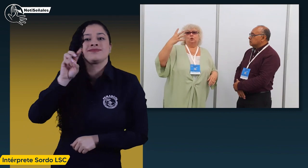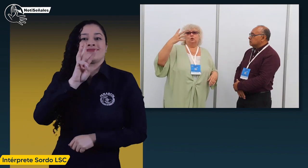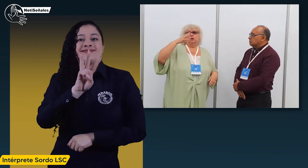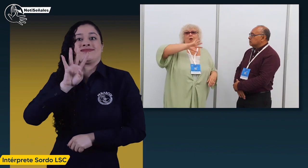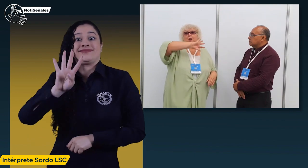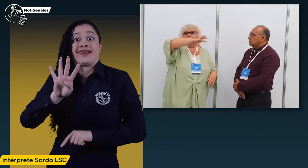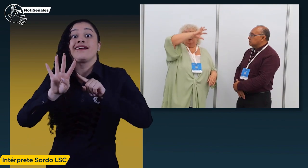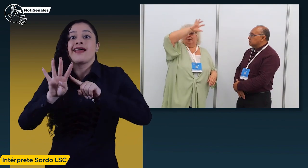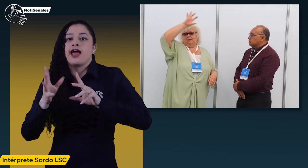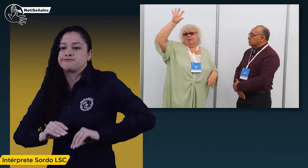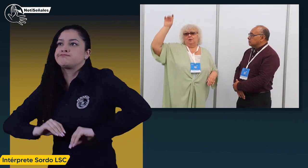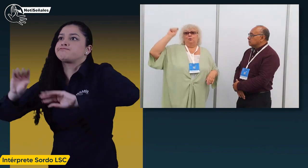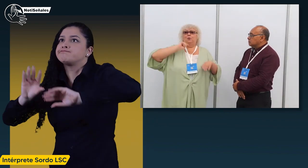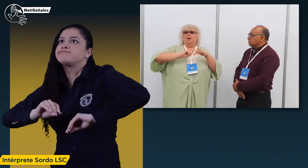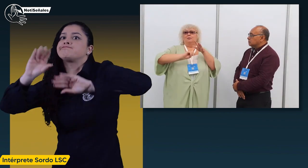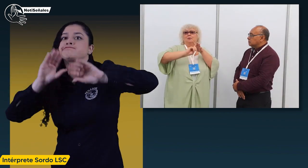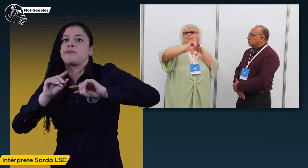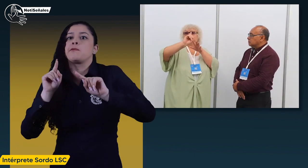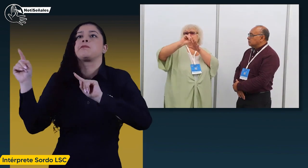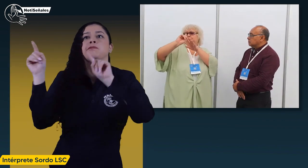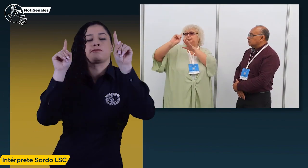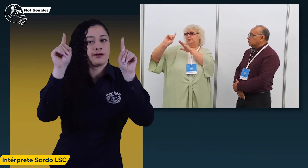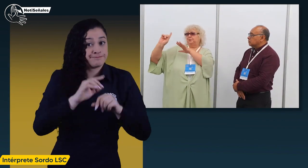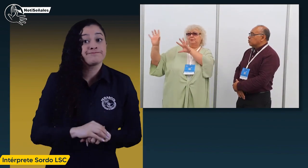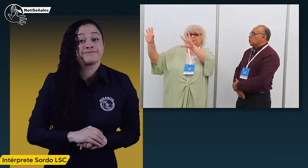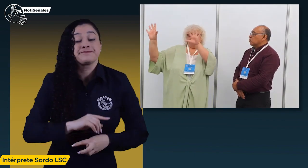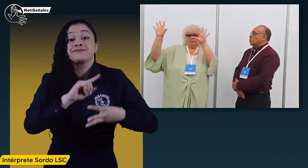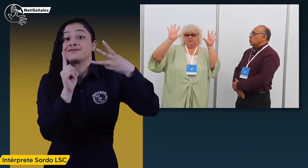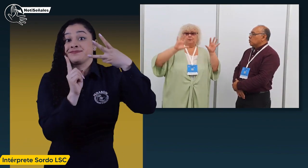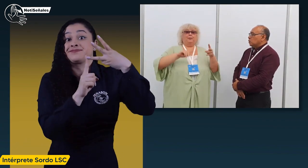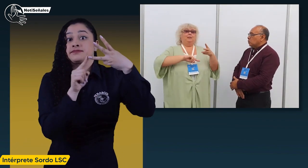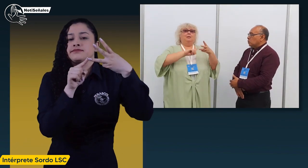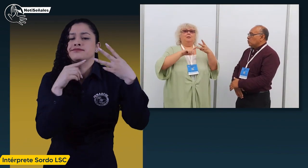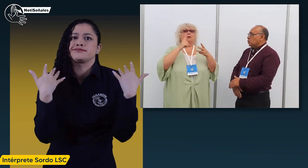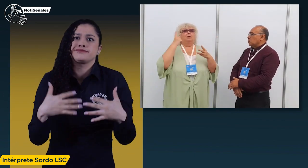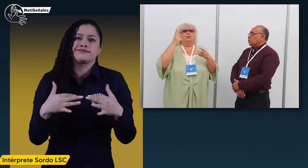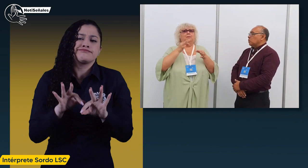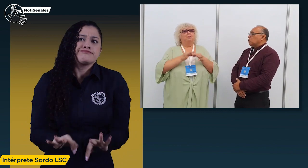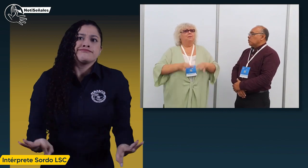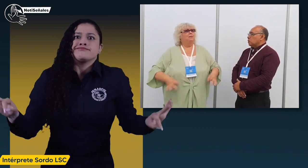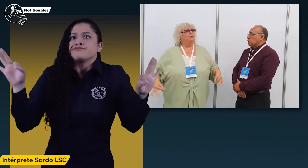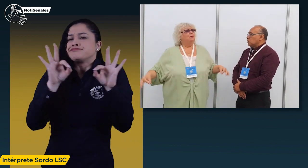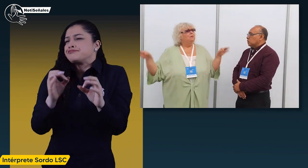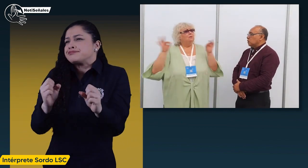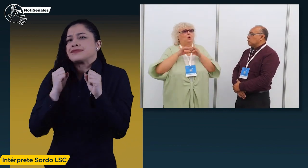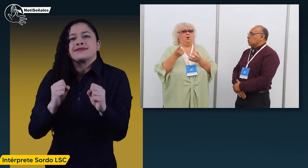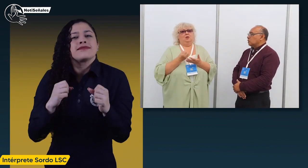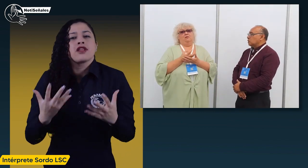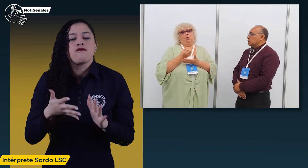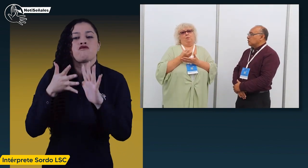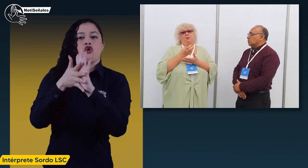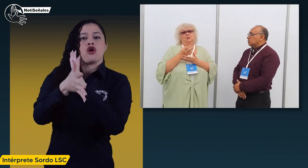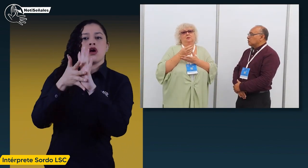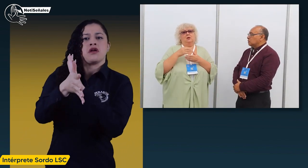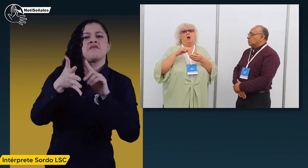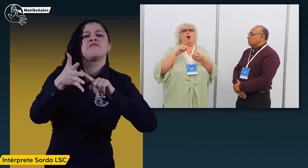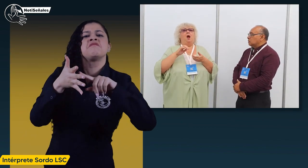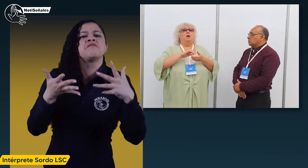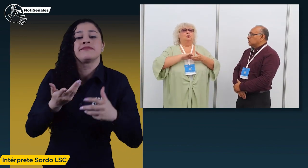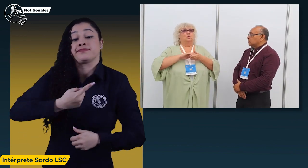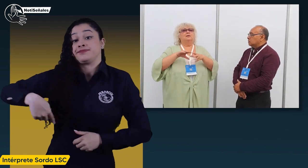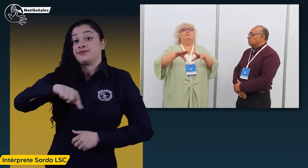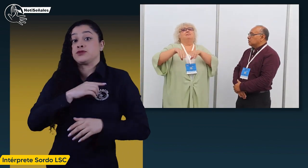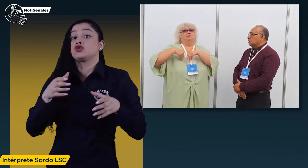la segunda línea fue la migración la reglamentación alrededor del proceso de trasladarnos a otro país actualmente hay 34 países a donde